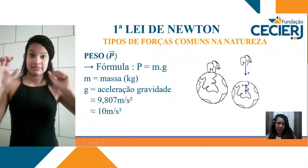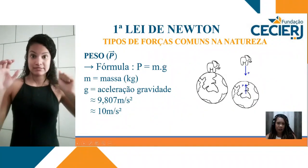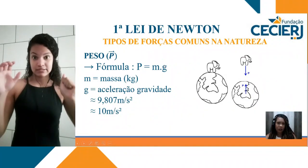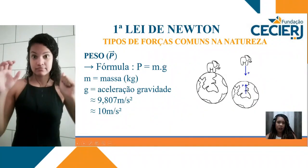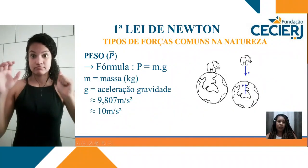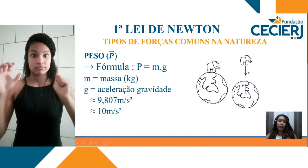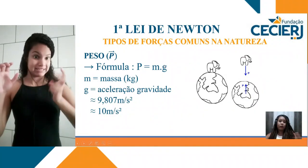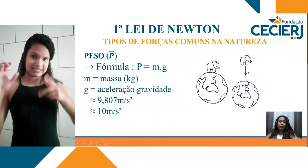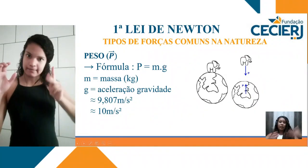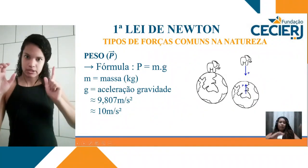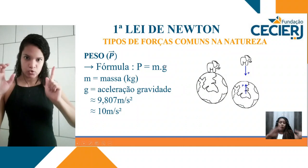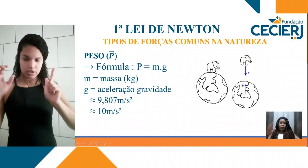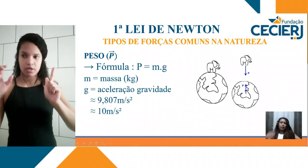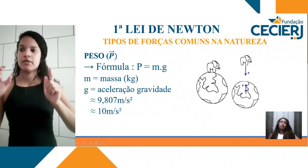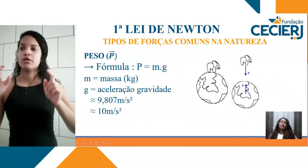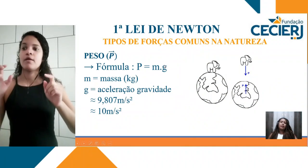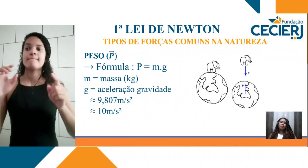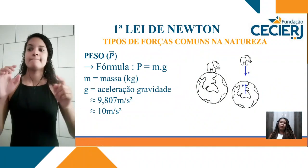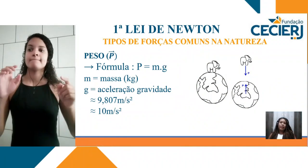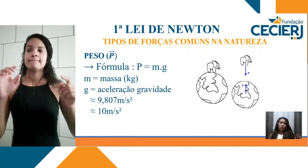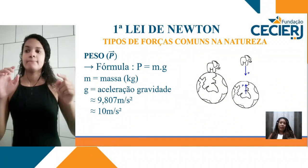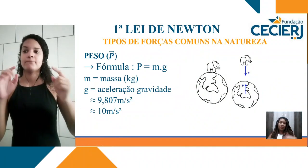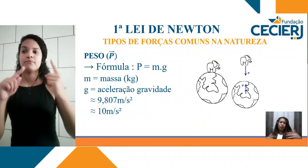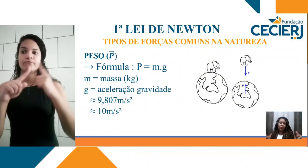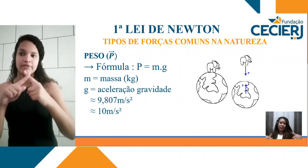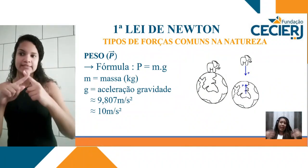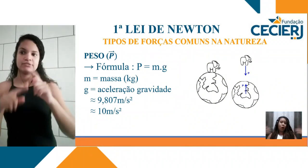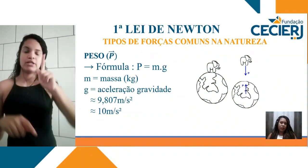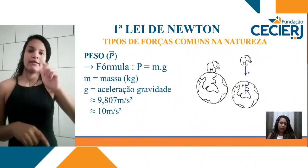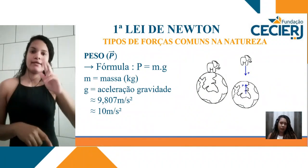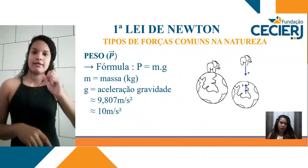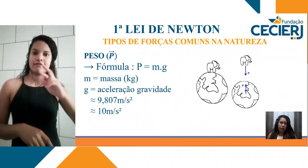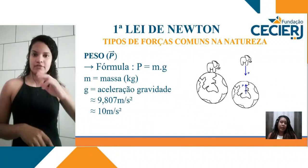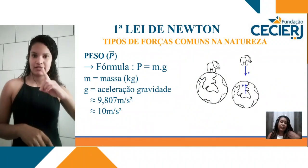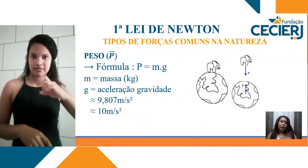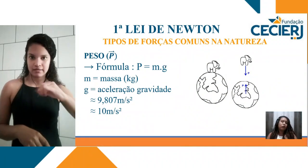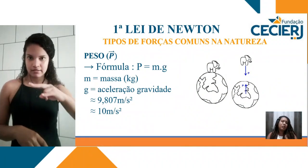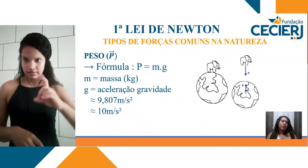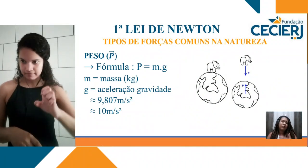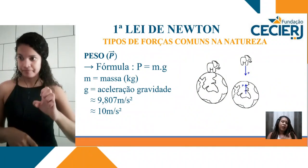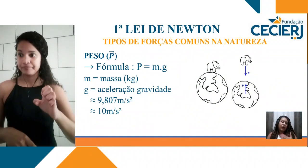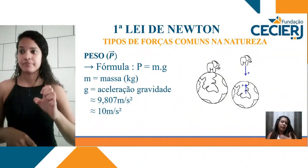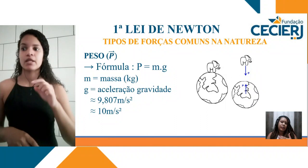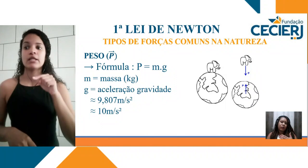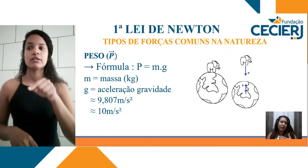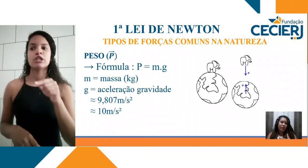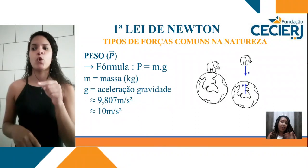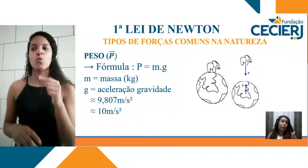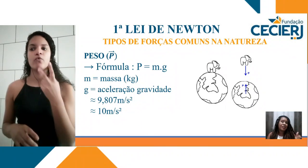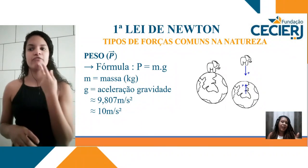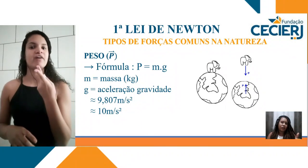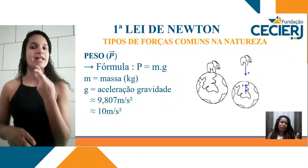a gravidade. E aí você precisa levar algumas coisas em consideração. Existem questões teóricas que não dizem que a aceleração da